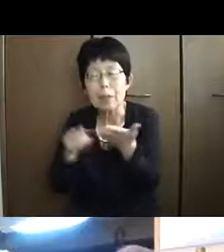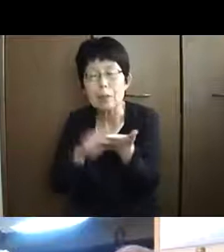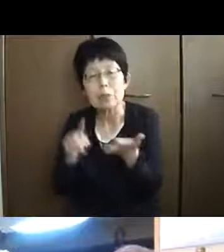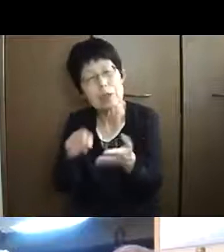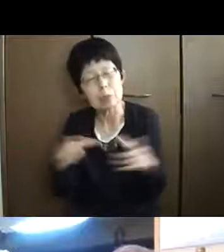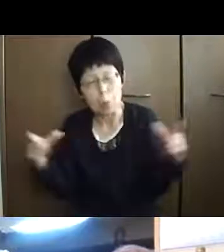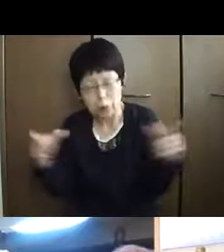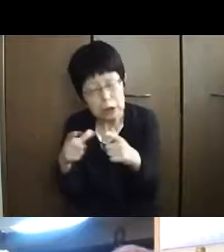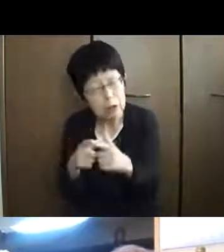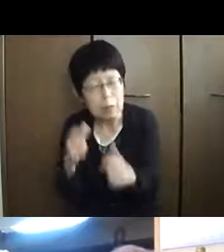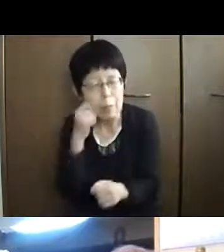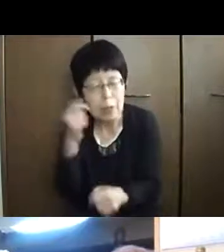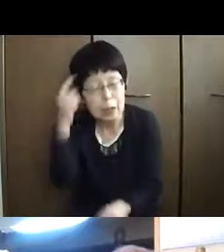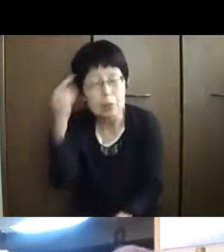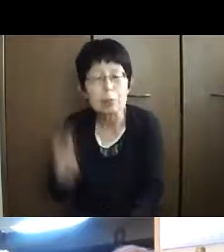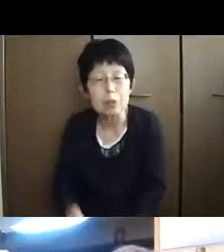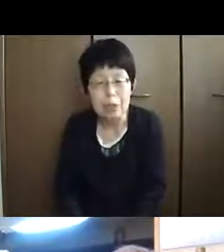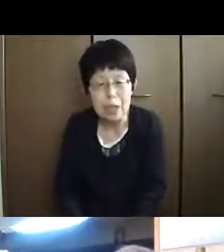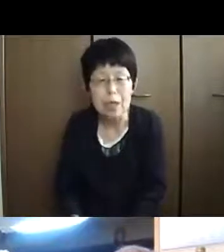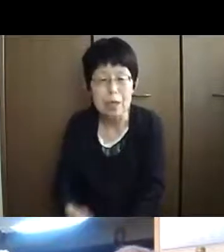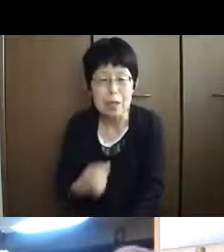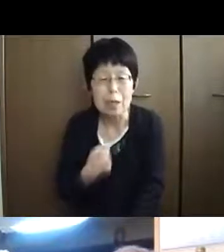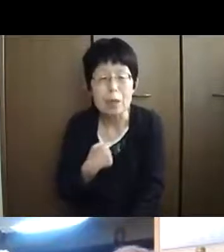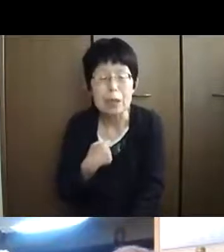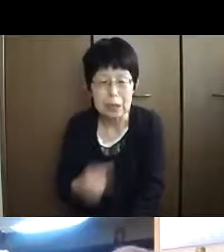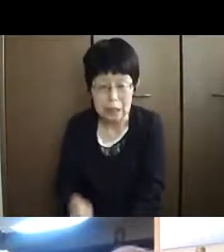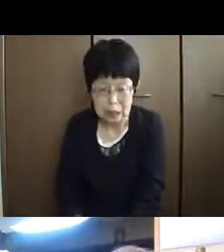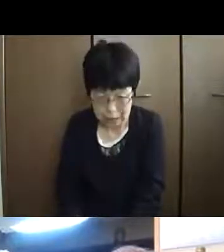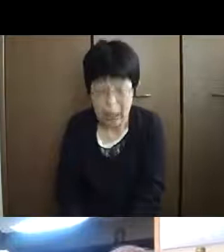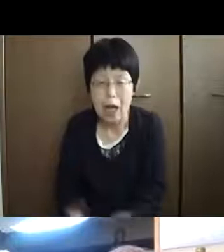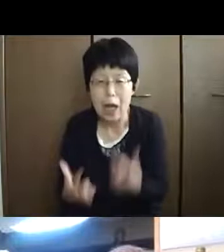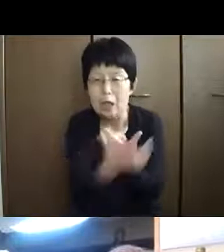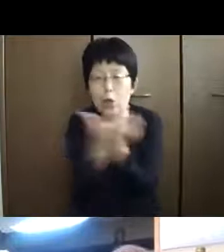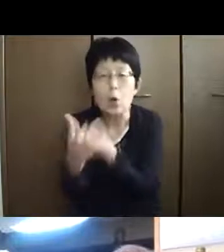私が今強制的にあれを消せない、 はいはい はい、 消 せないんですよ。